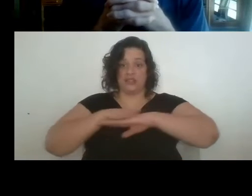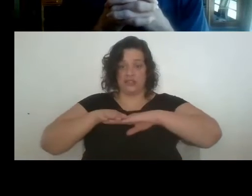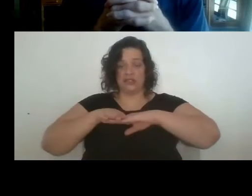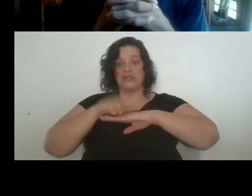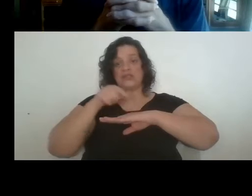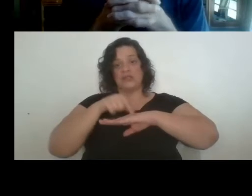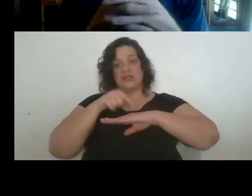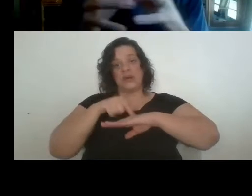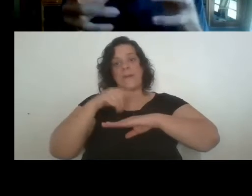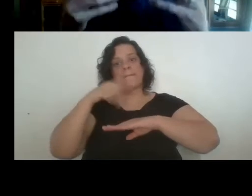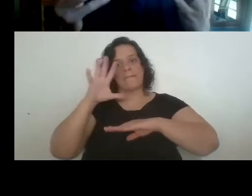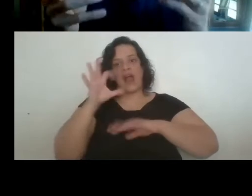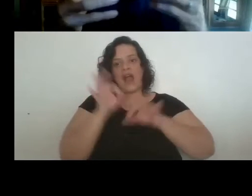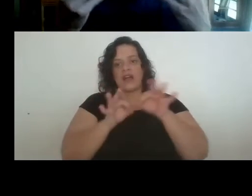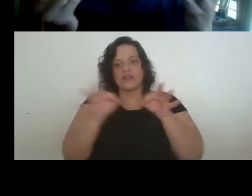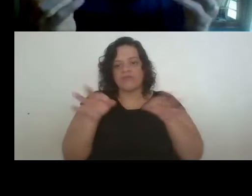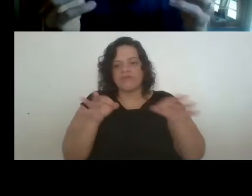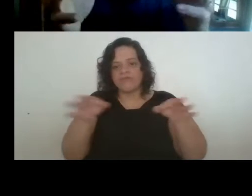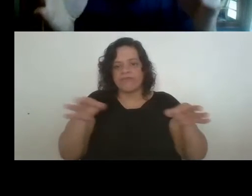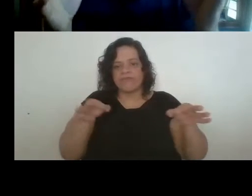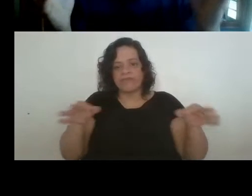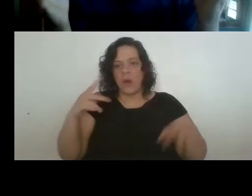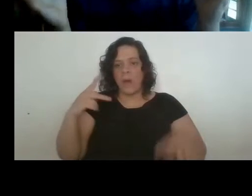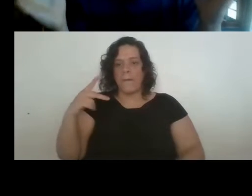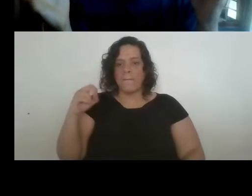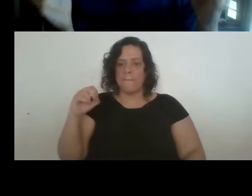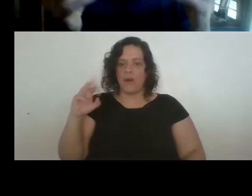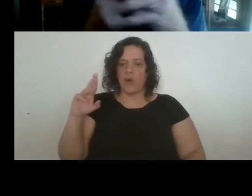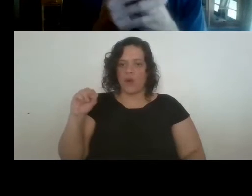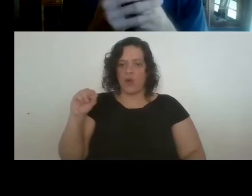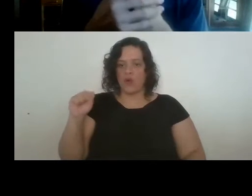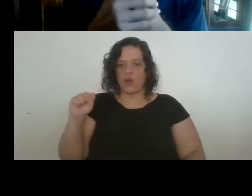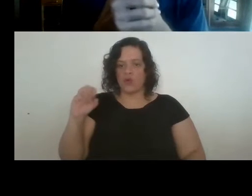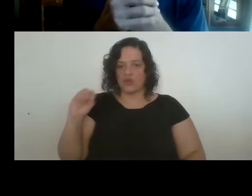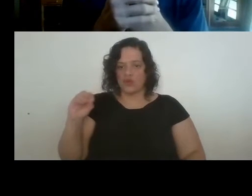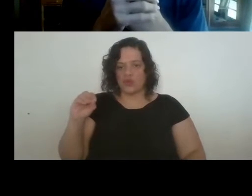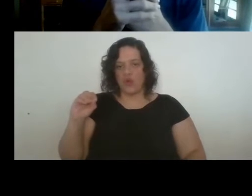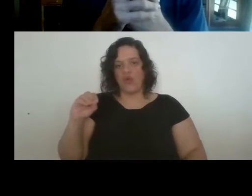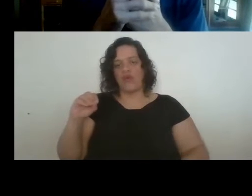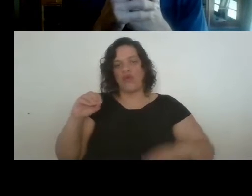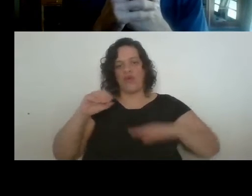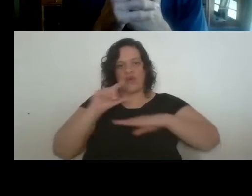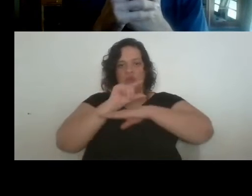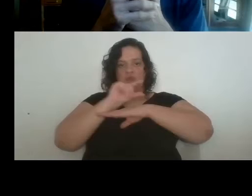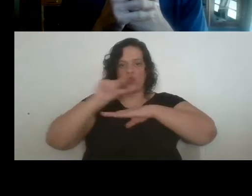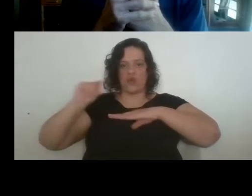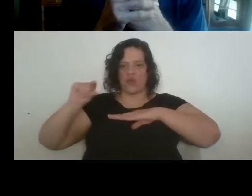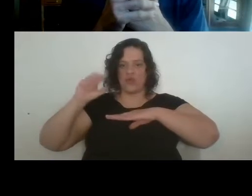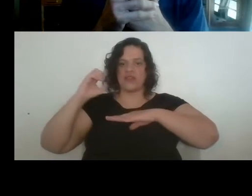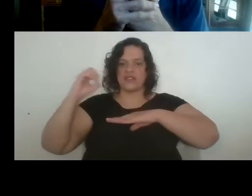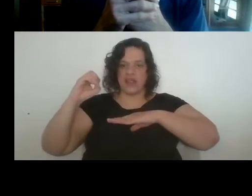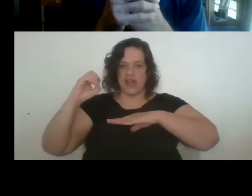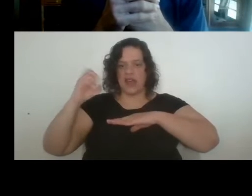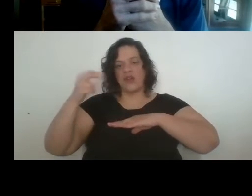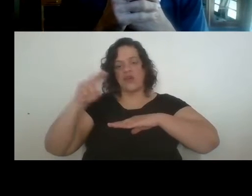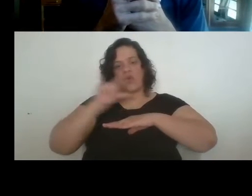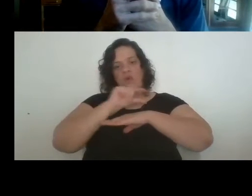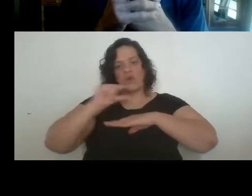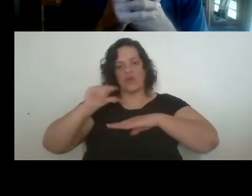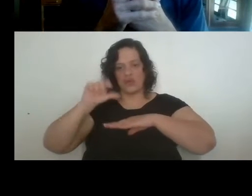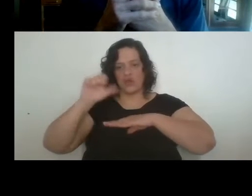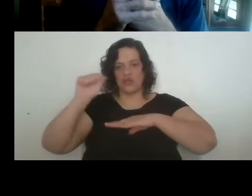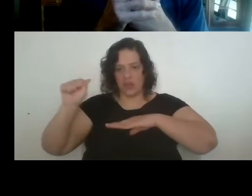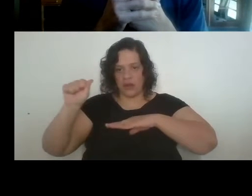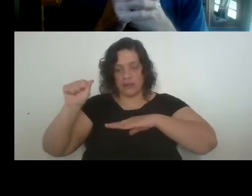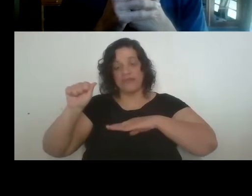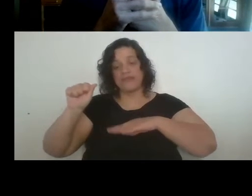poroso, mais rico, mais fértil, né? Aquela camada do horizonte zero, horizonte A que a gente falou ontem. Quando a gente vai